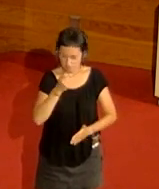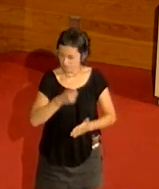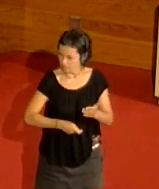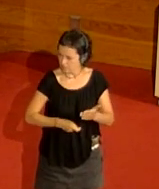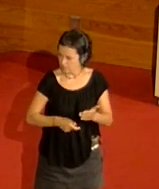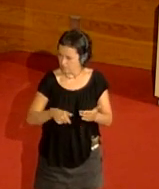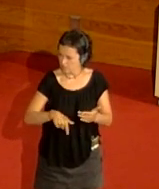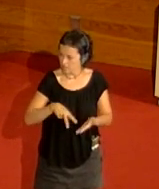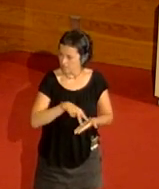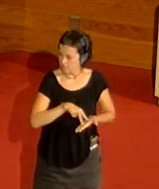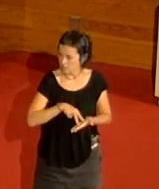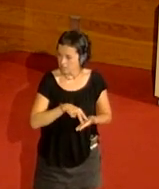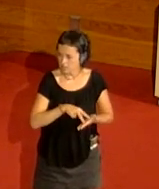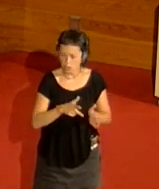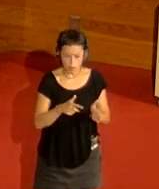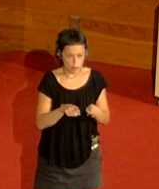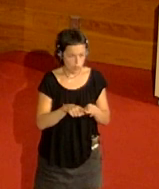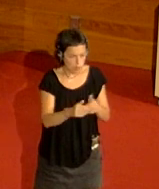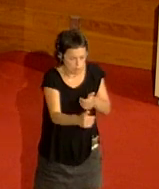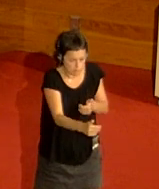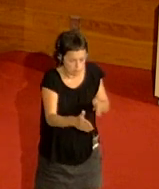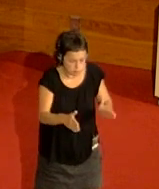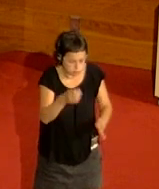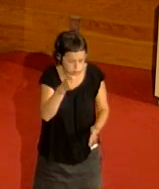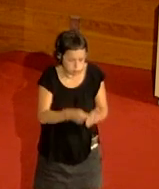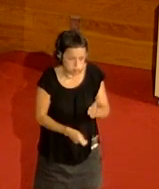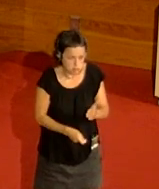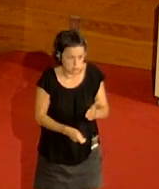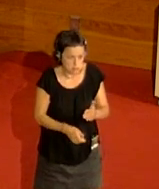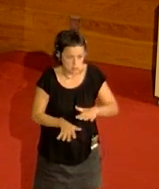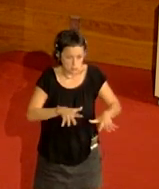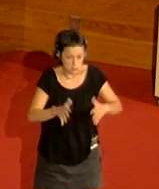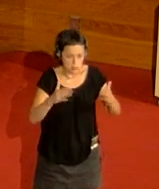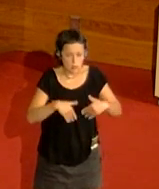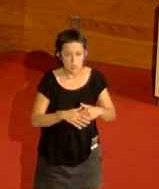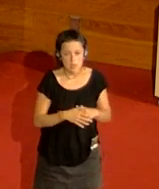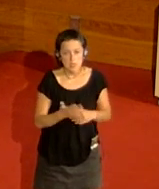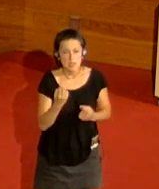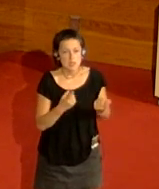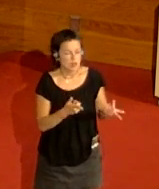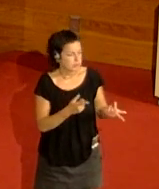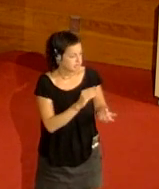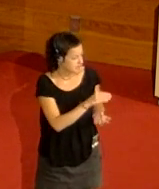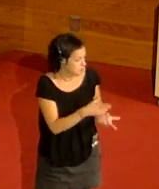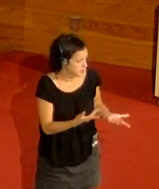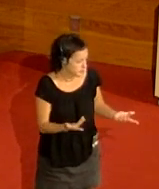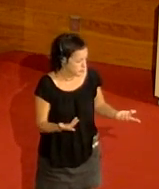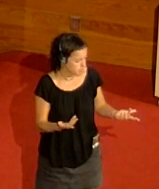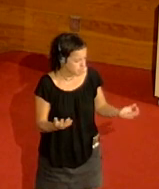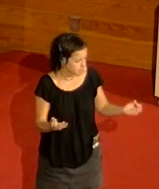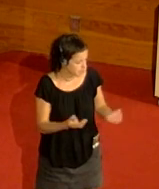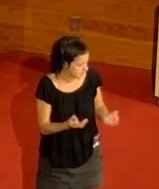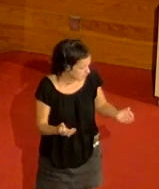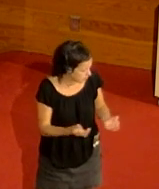eh que nos recuerda ese compartimento estanco en el que cuando A lo mejor nos preguntan por qué está pasando cuando Eh no